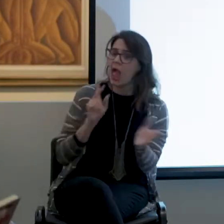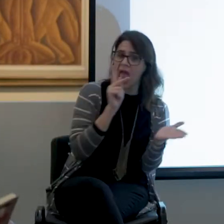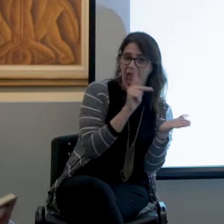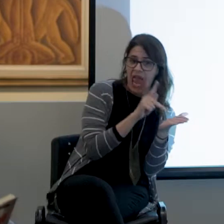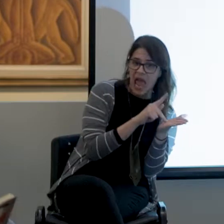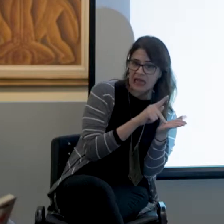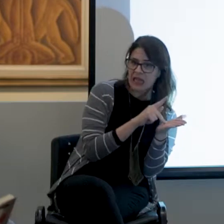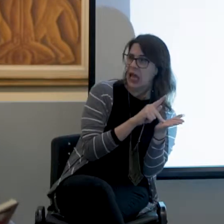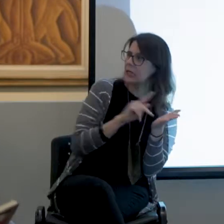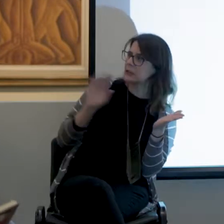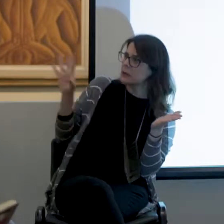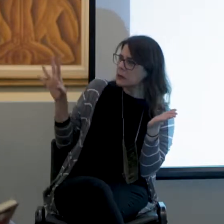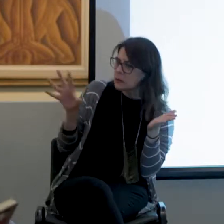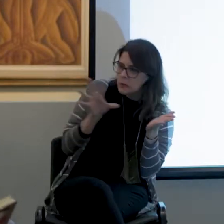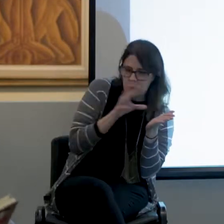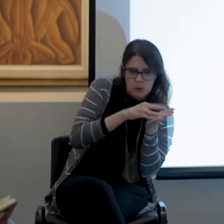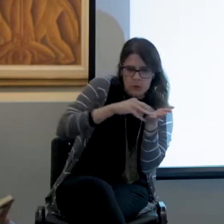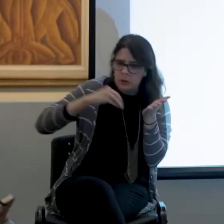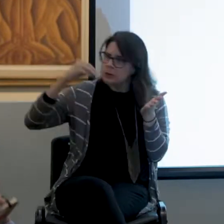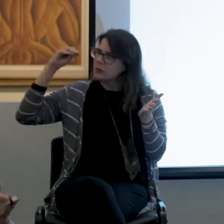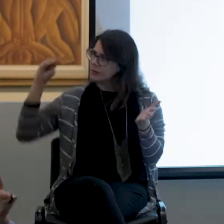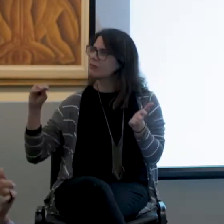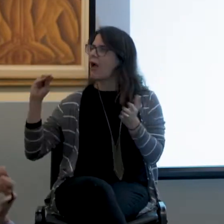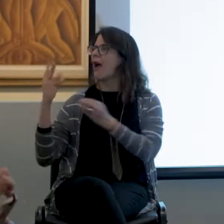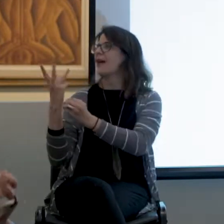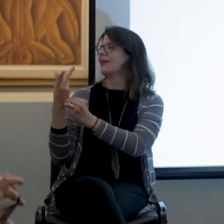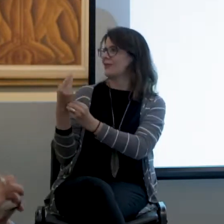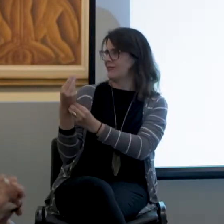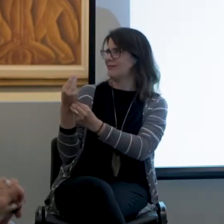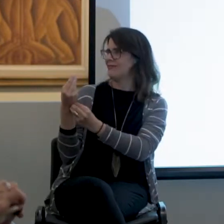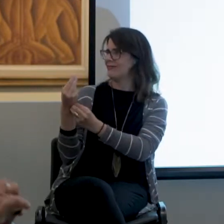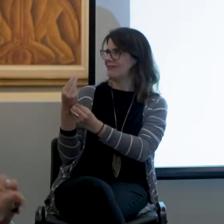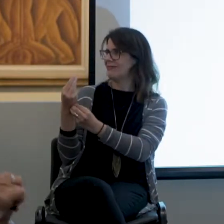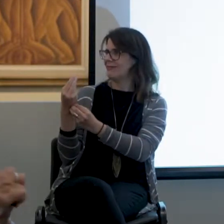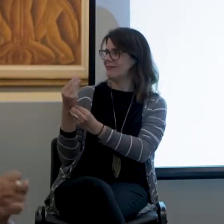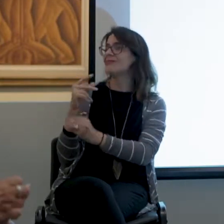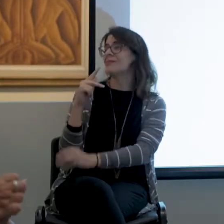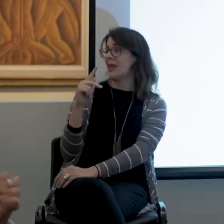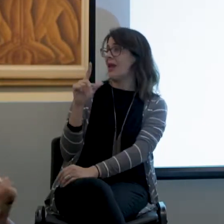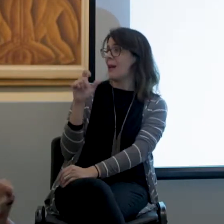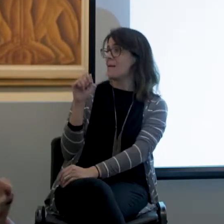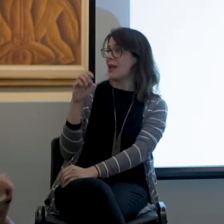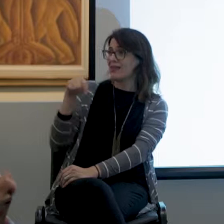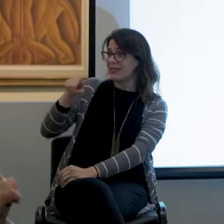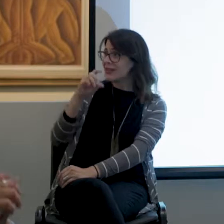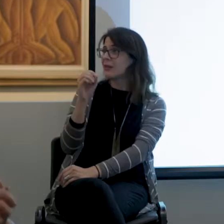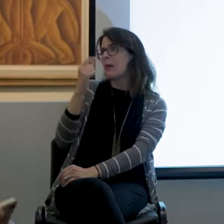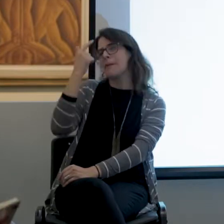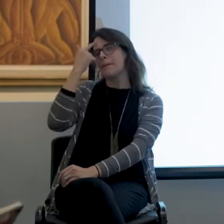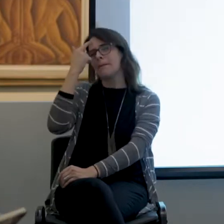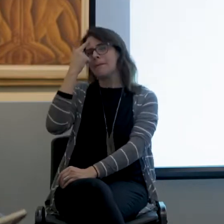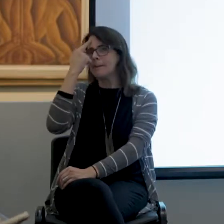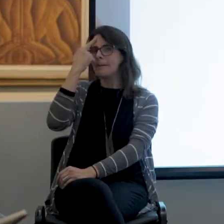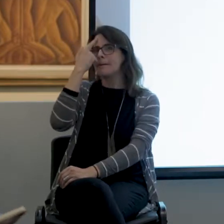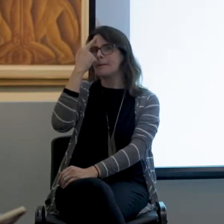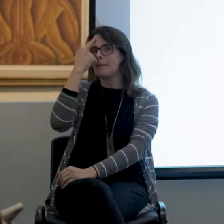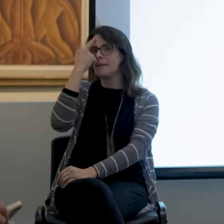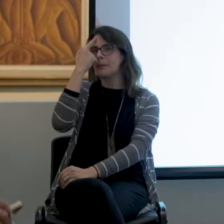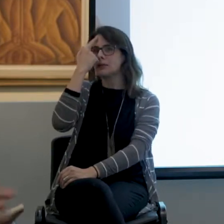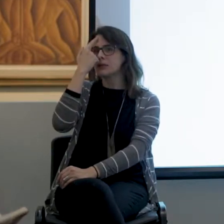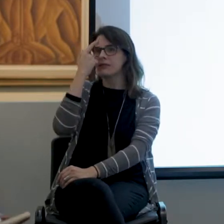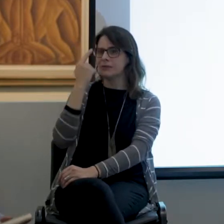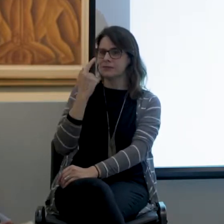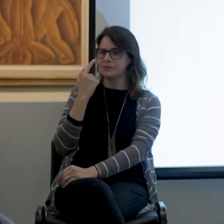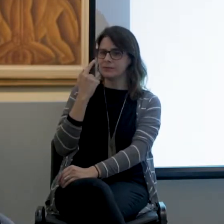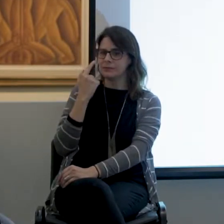Platão, já é uma imitação do plano celestial, ele não falava assim, né? Do plano racional das